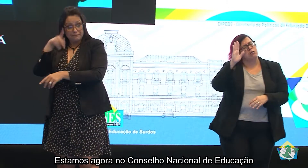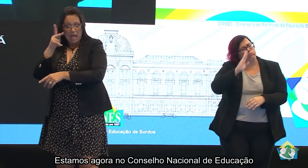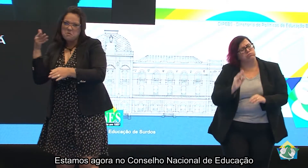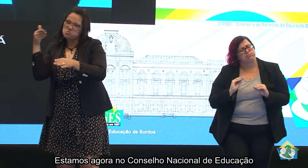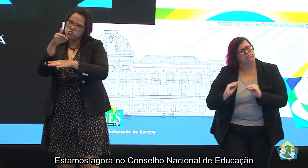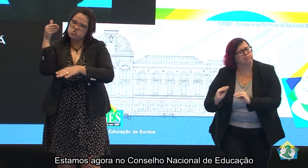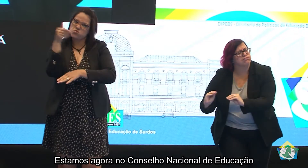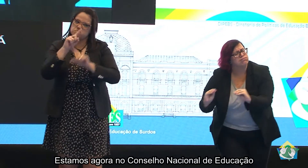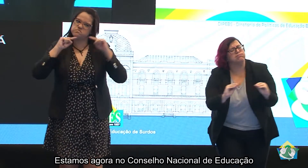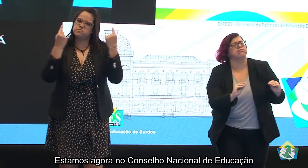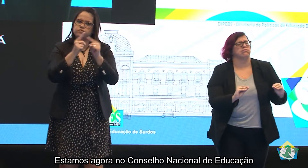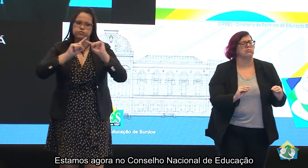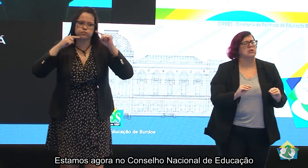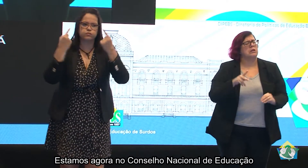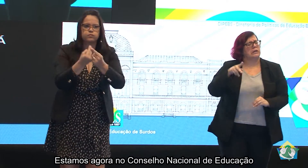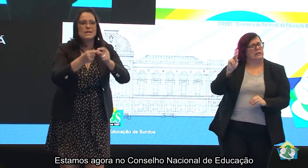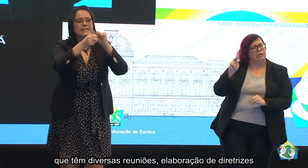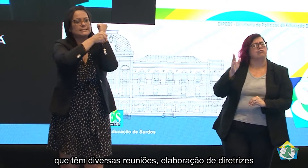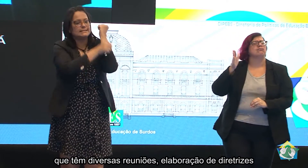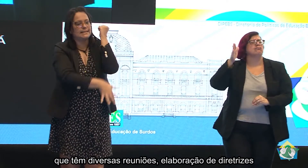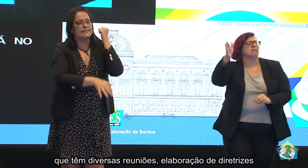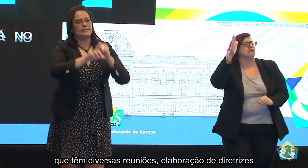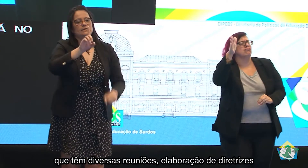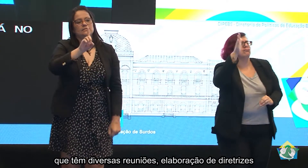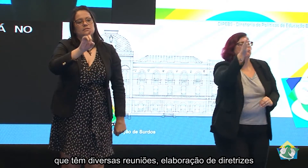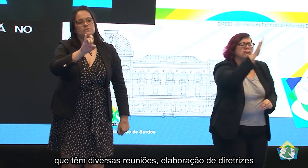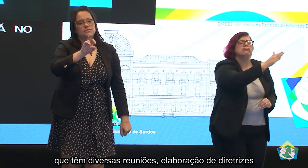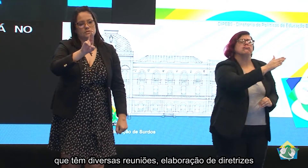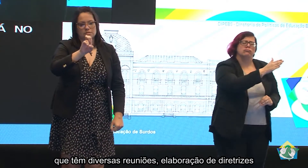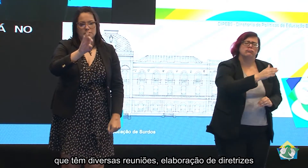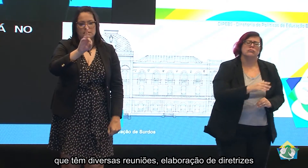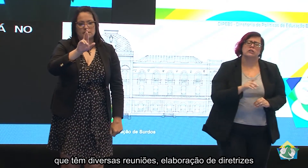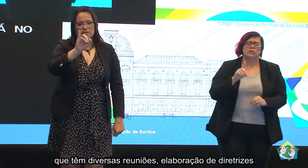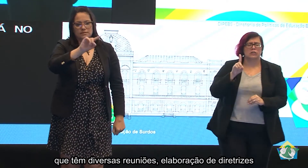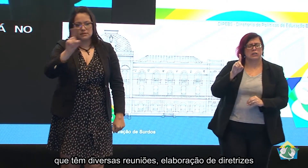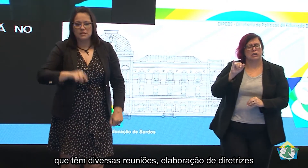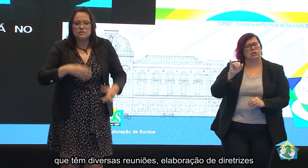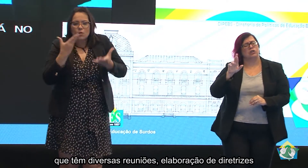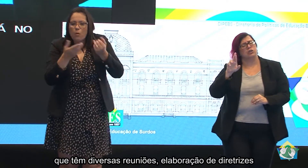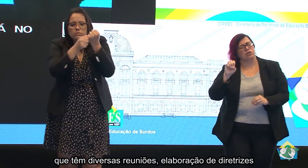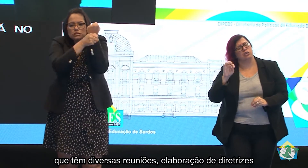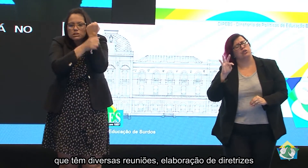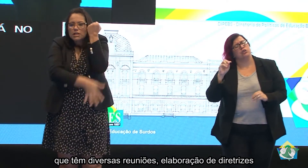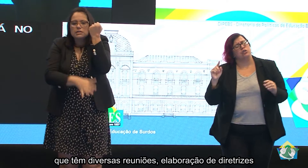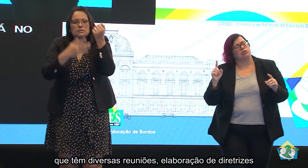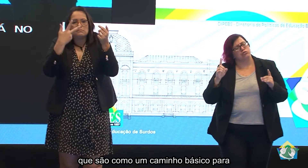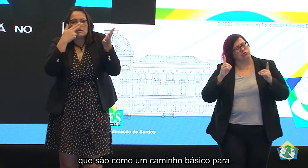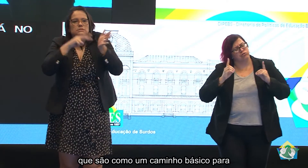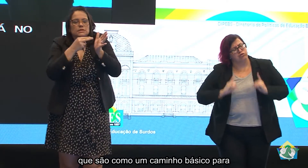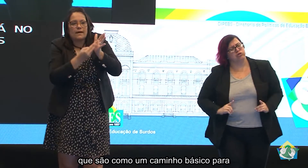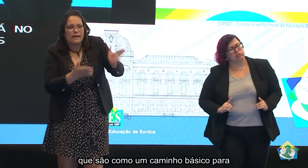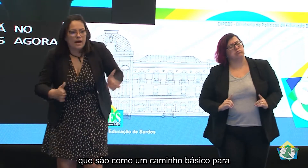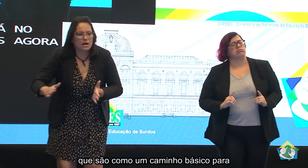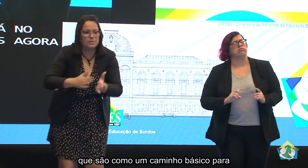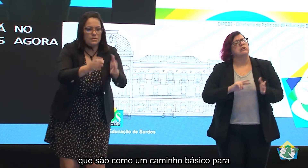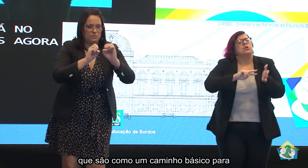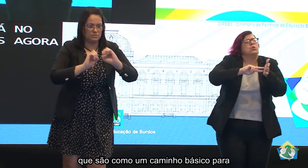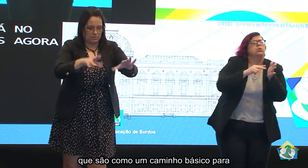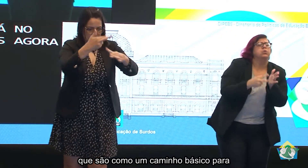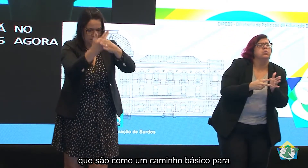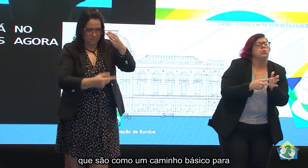Estamos agora no Conselho Nacional de Educação, que tem diversas reuniões, elaboração de diretrizes,